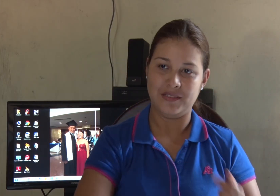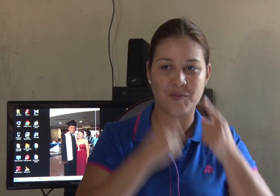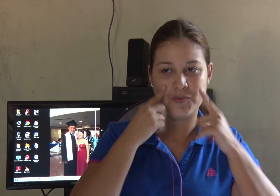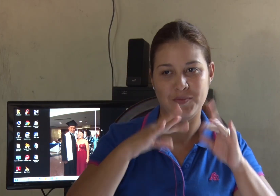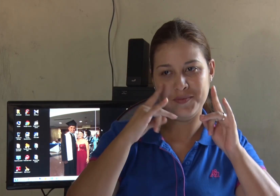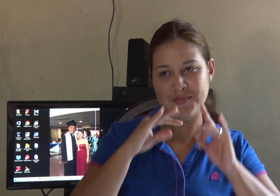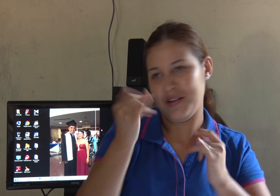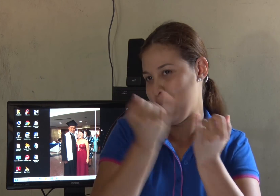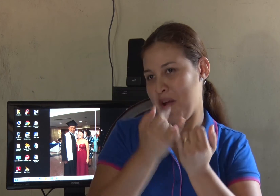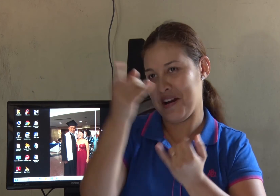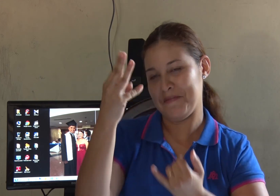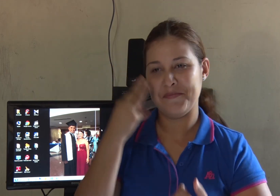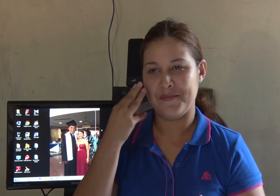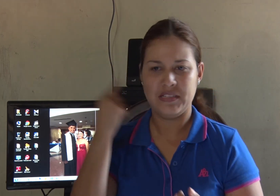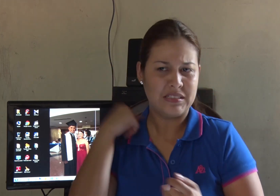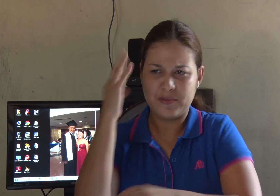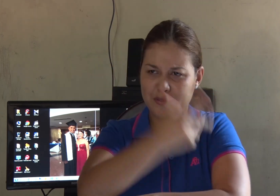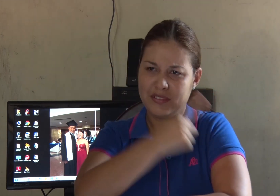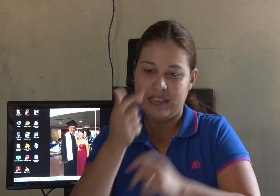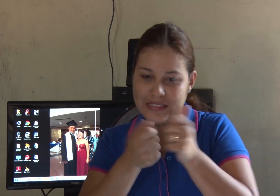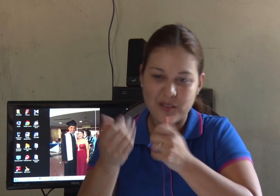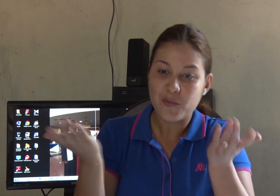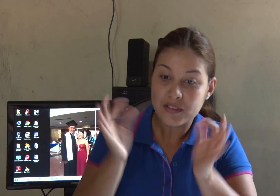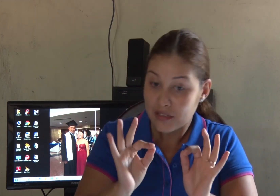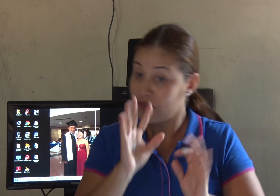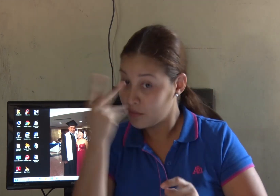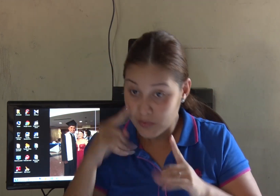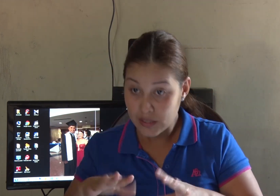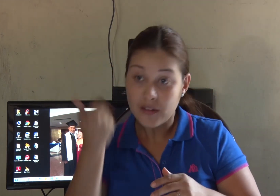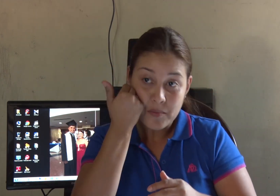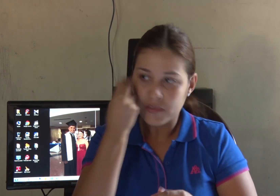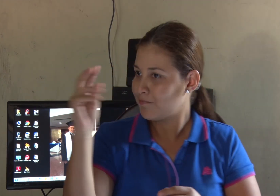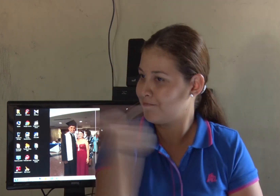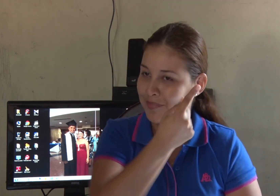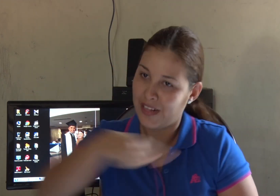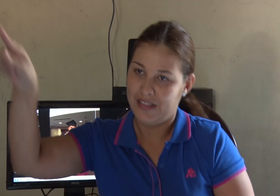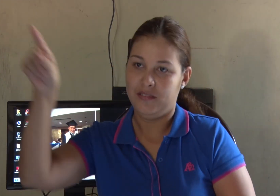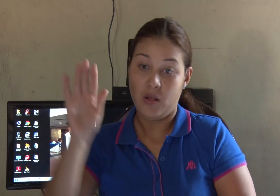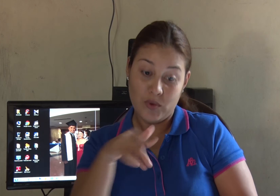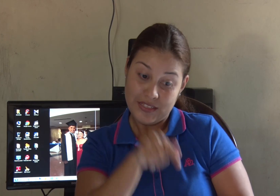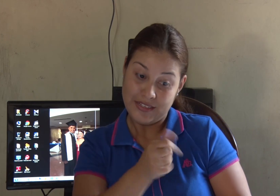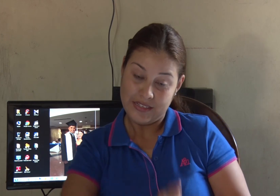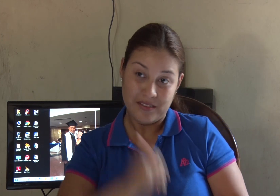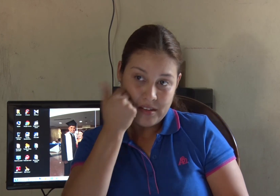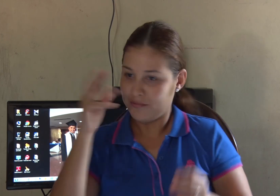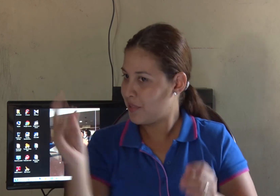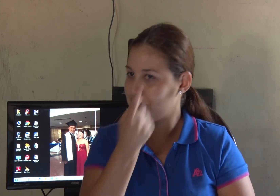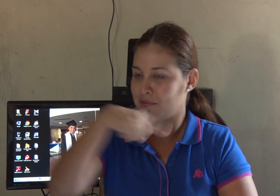mamá siempre nos ha apoyado en lo que respecta también al cuidado de la niña. Y ejemplo, cuando la niña presenta